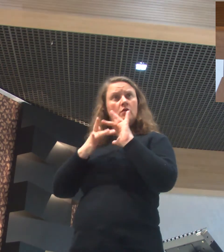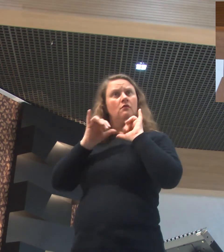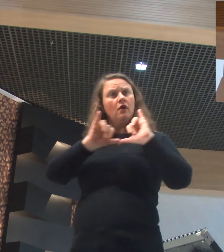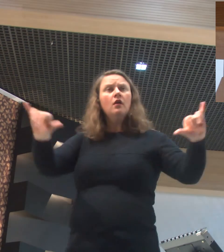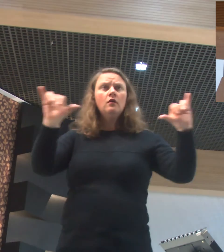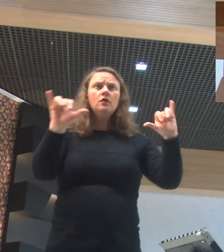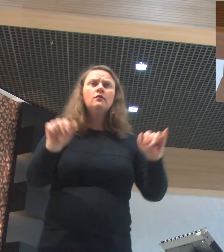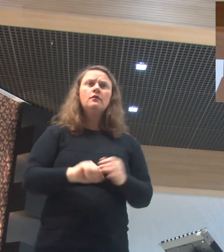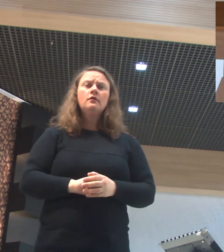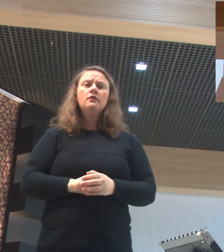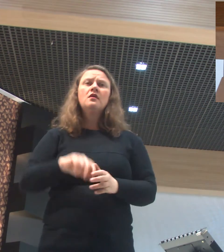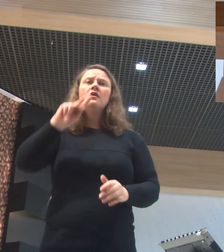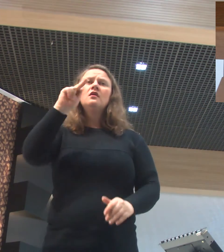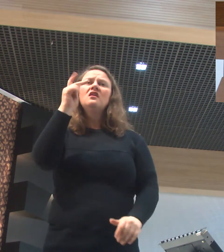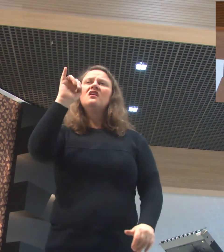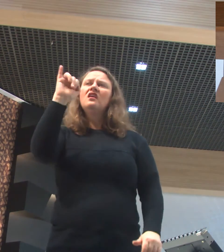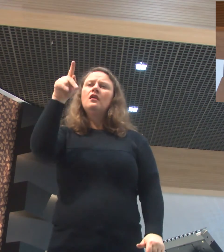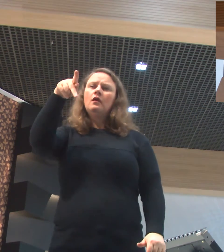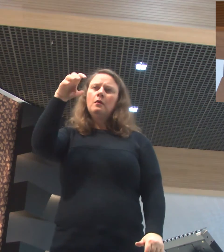que é piedoso, mas vocês não são.